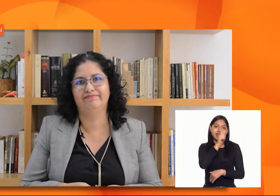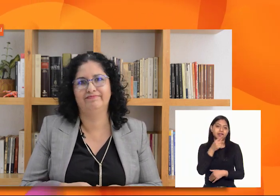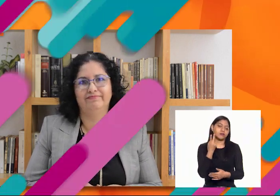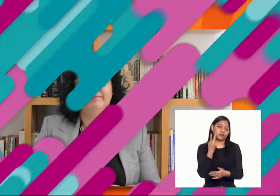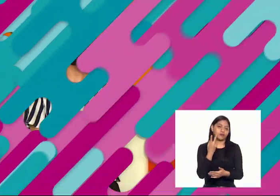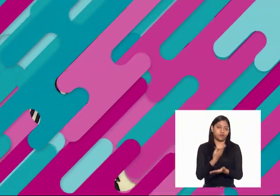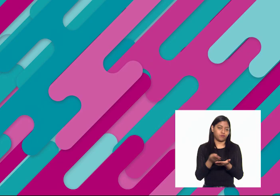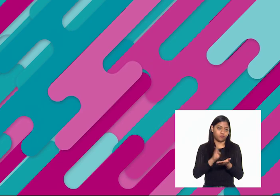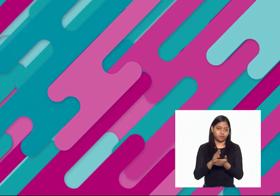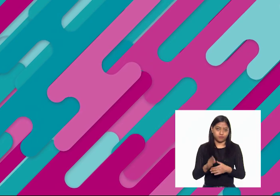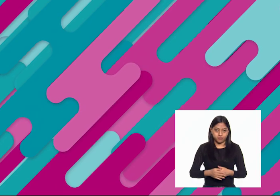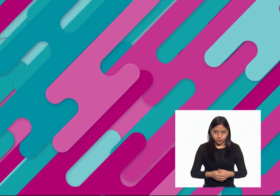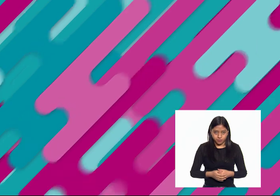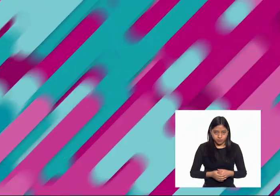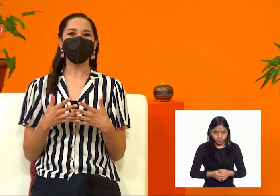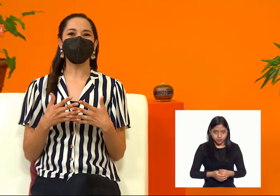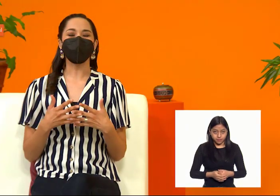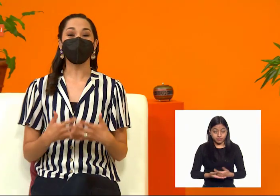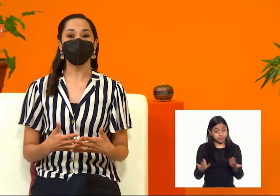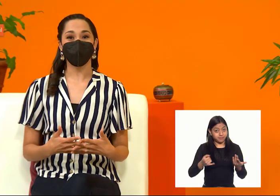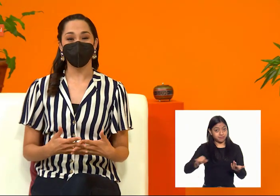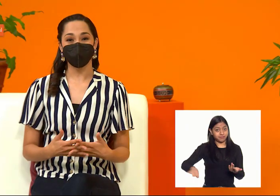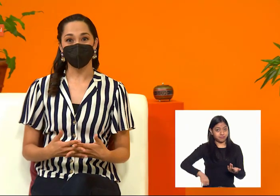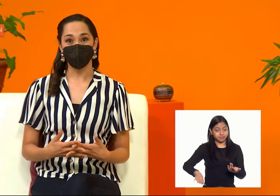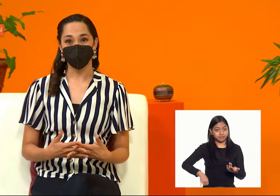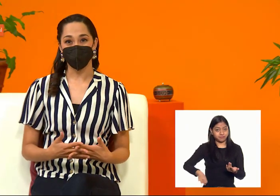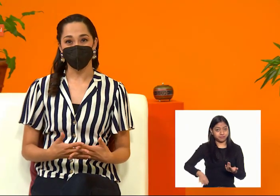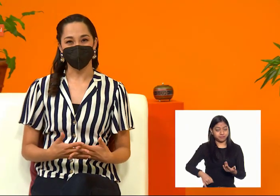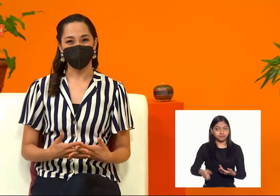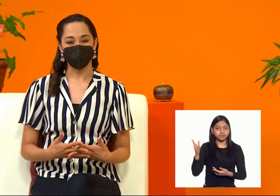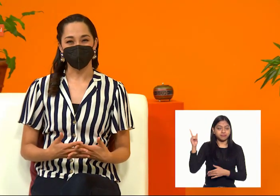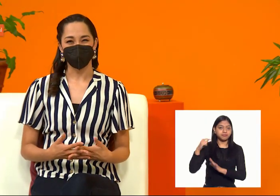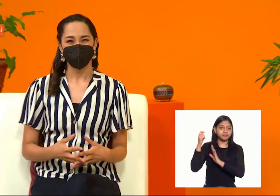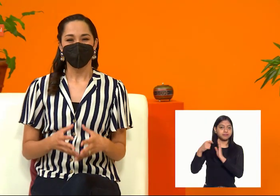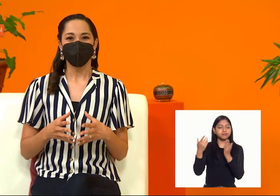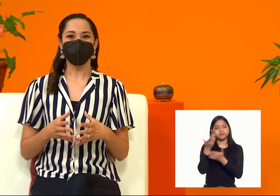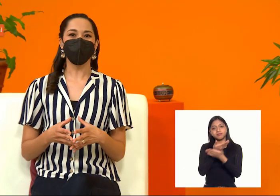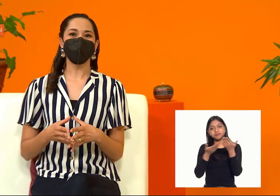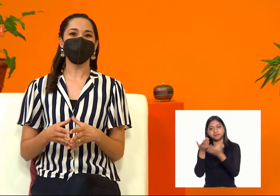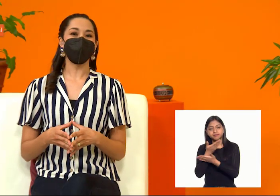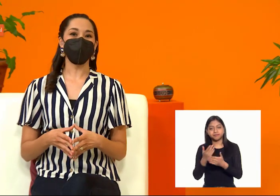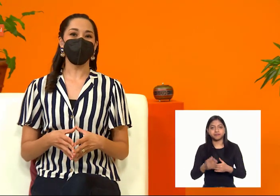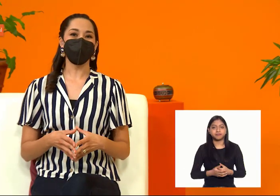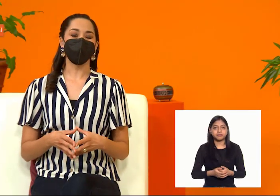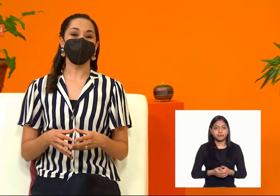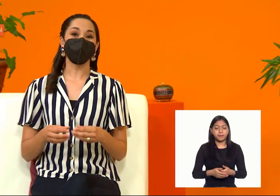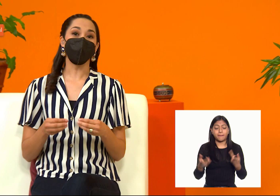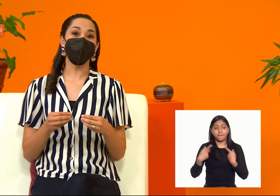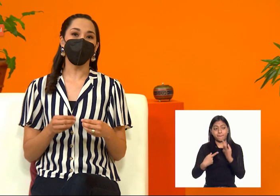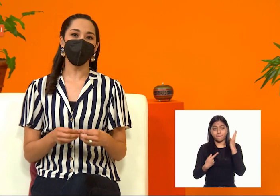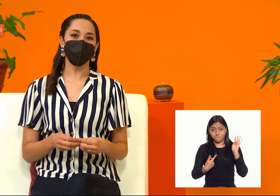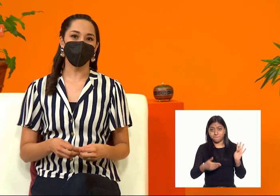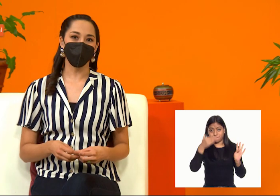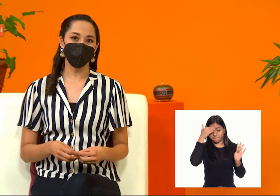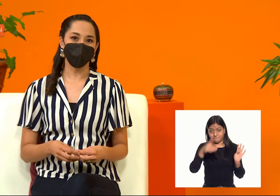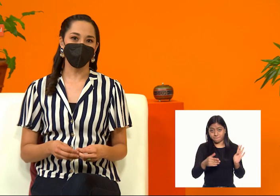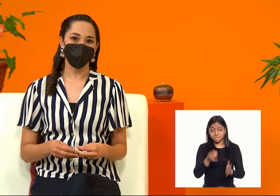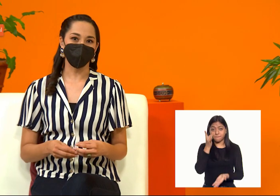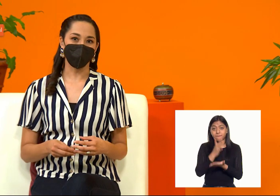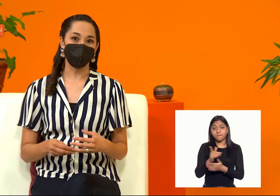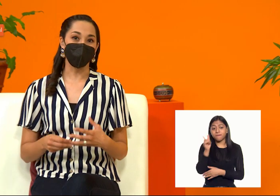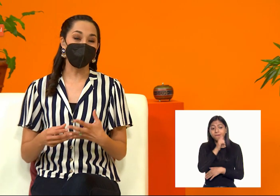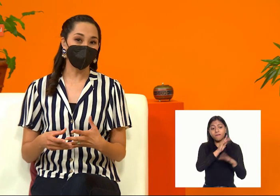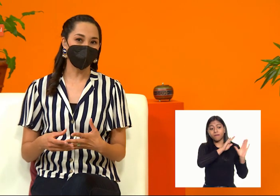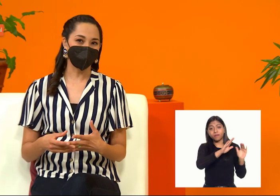lengua. Qué interesante esto que nos compartieron. Se dice que además de ser modelos